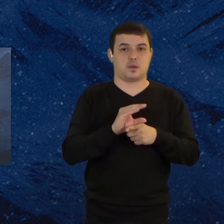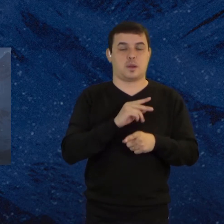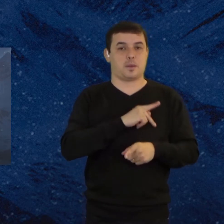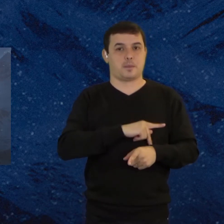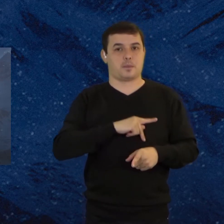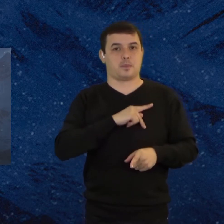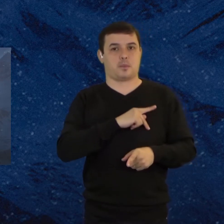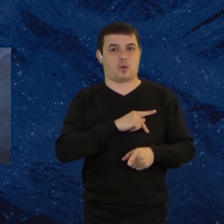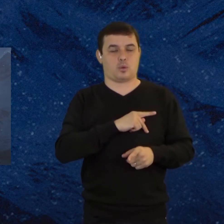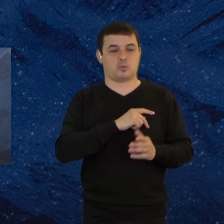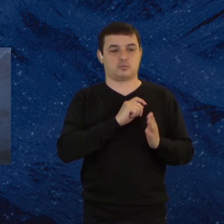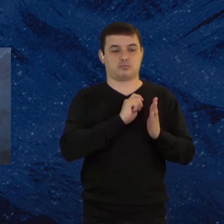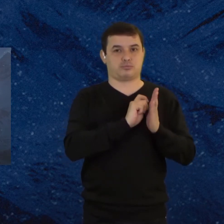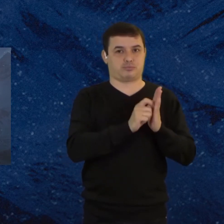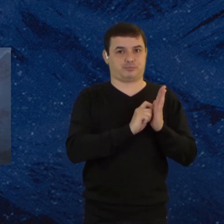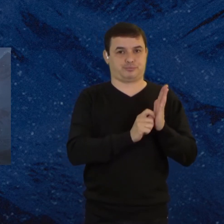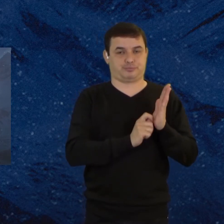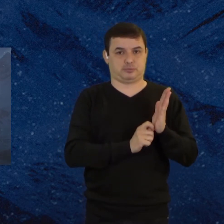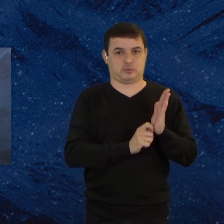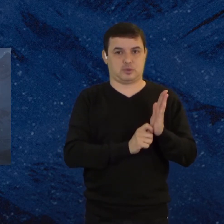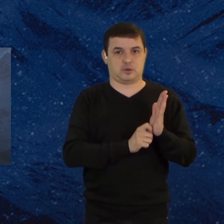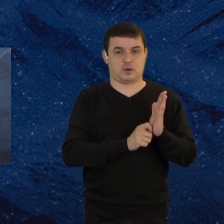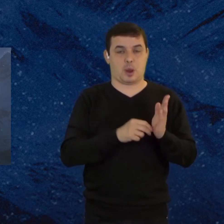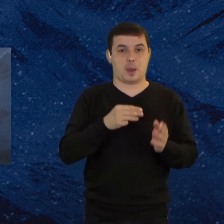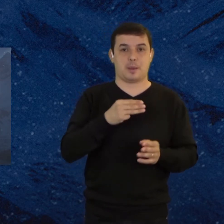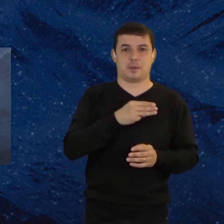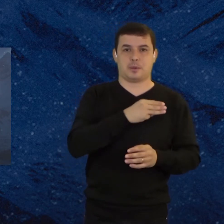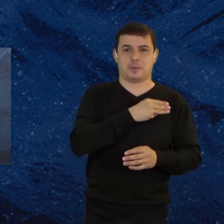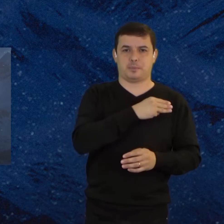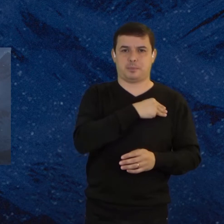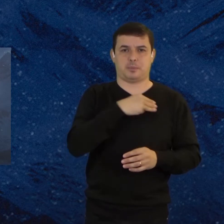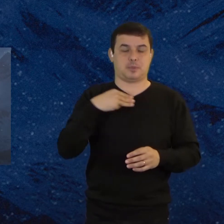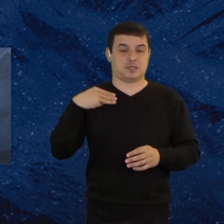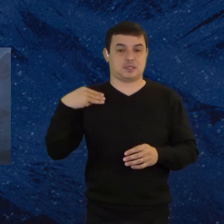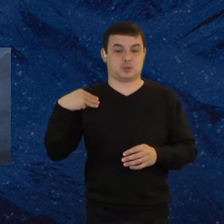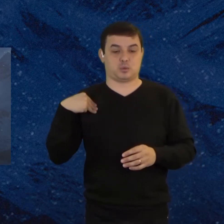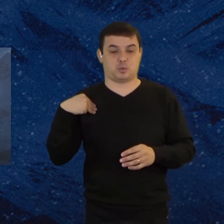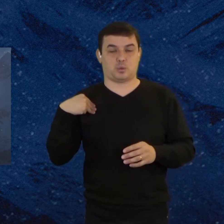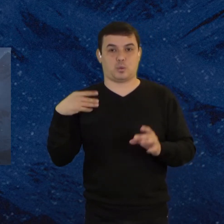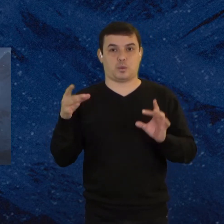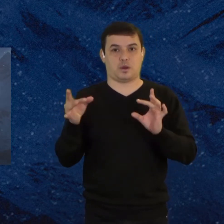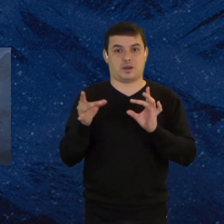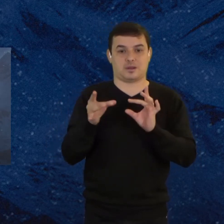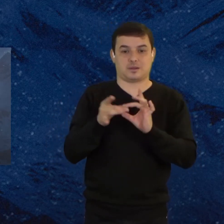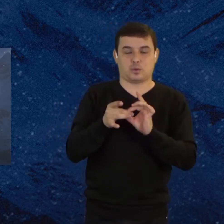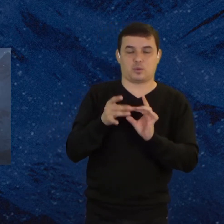2 Coríntios, é os ministros da nova aliança.